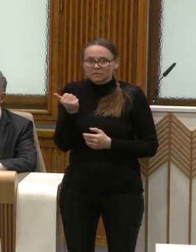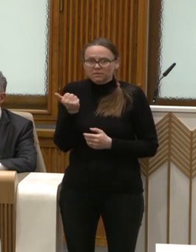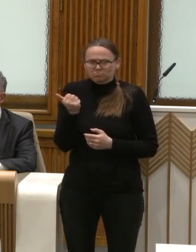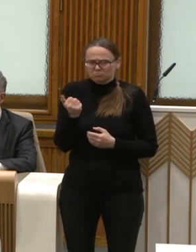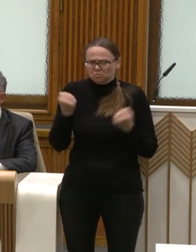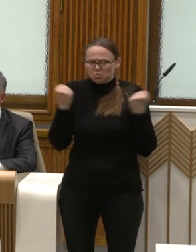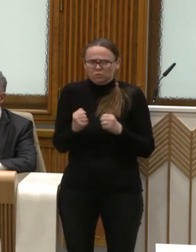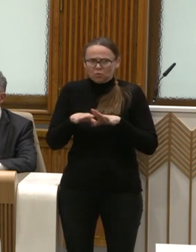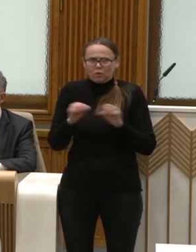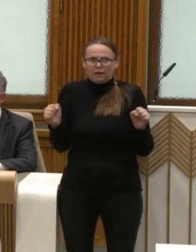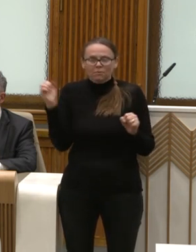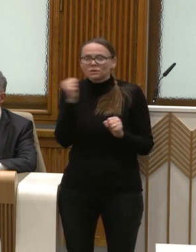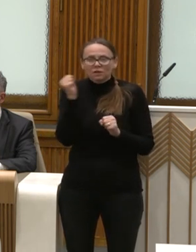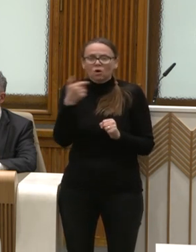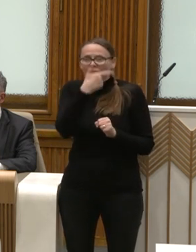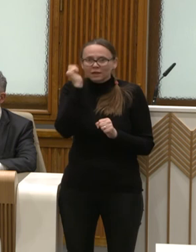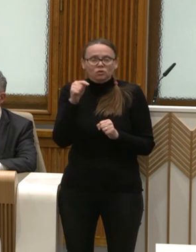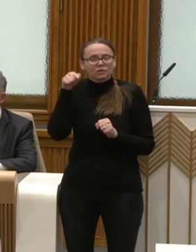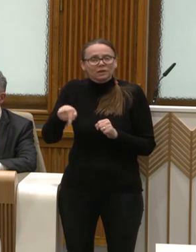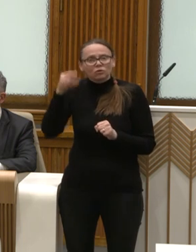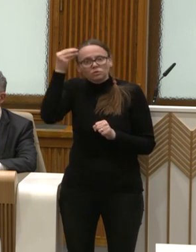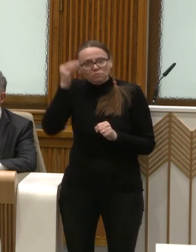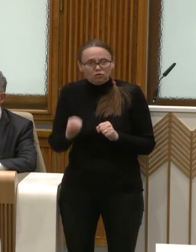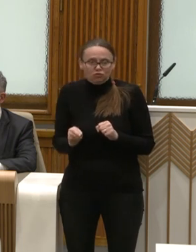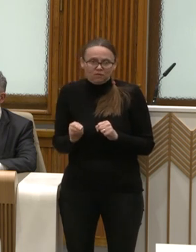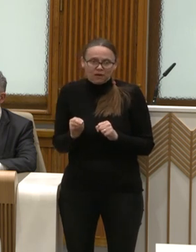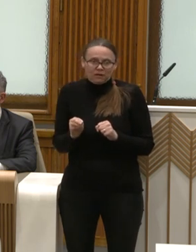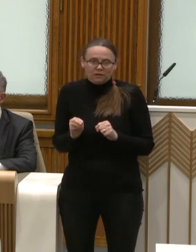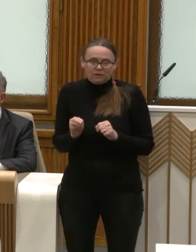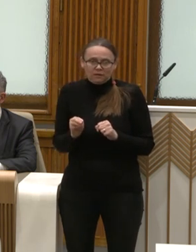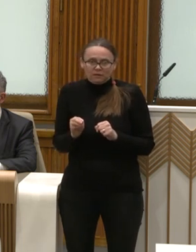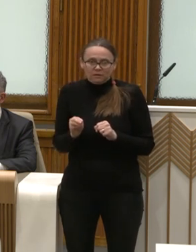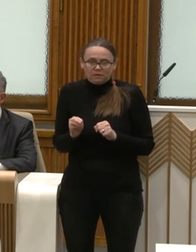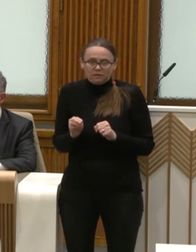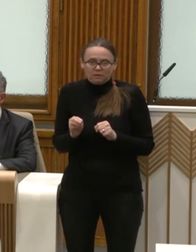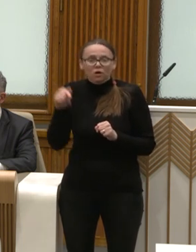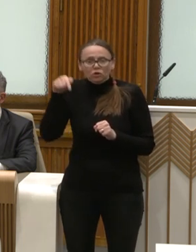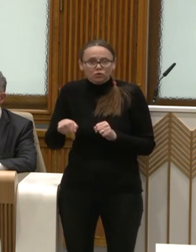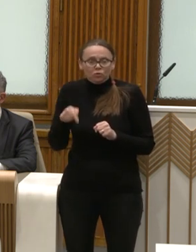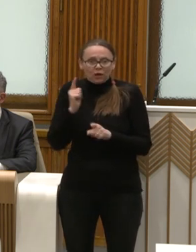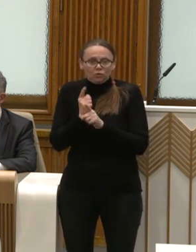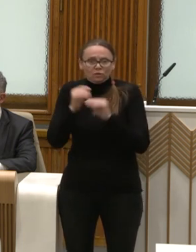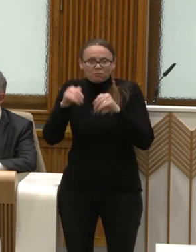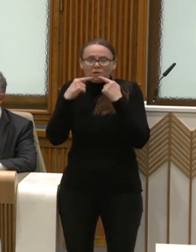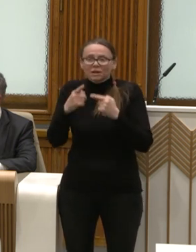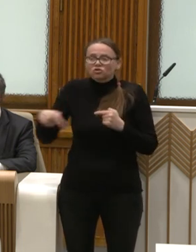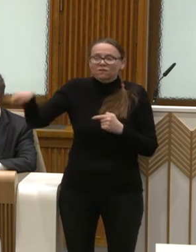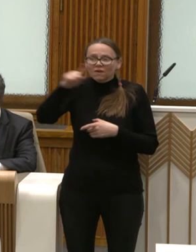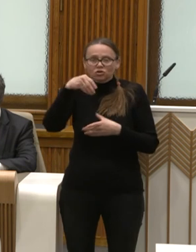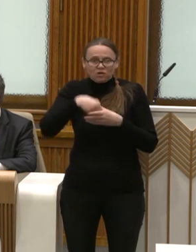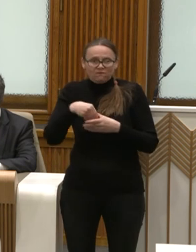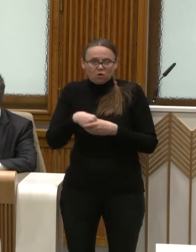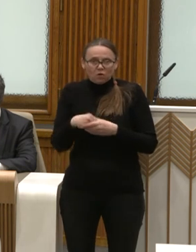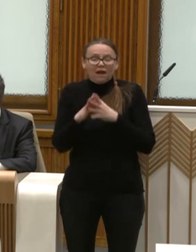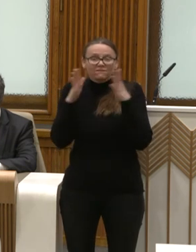drastičnih ukrepov, ker so ljudje to spoštovali. In tukaj je tudi, moram reči, vaša vloga